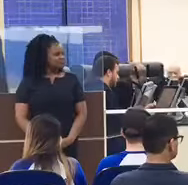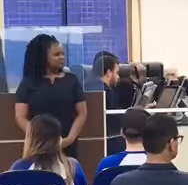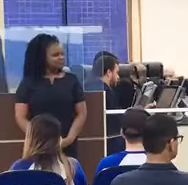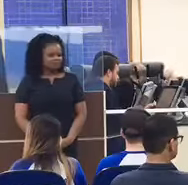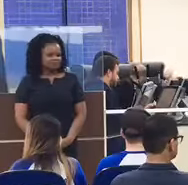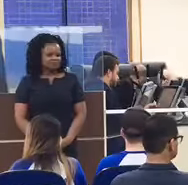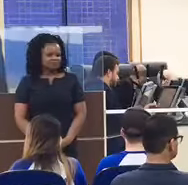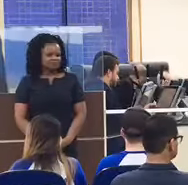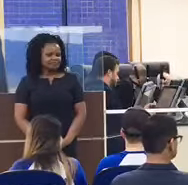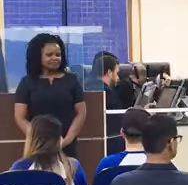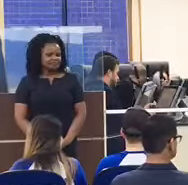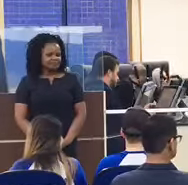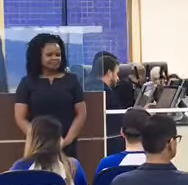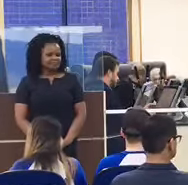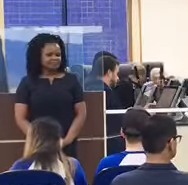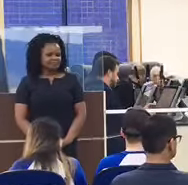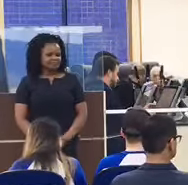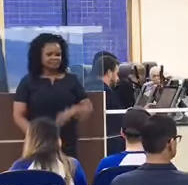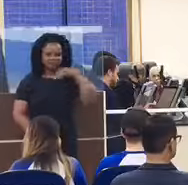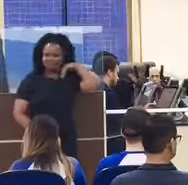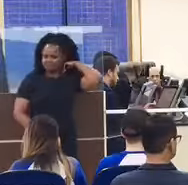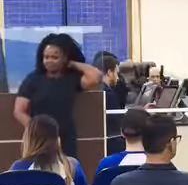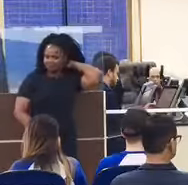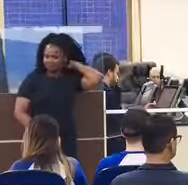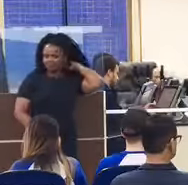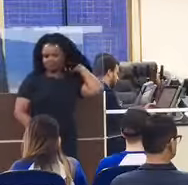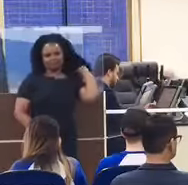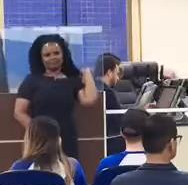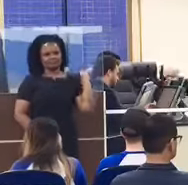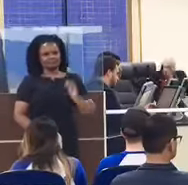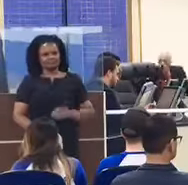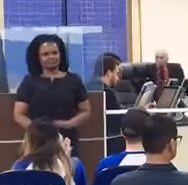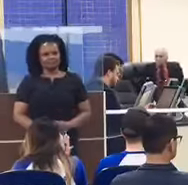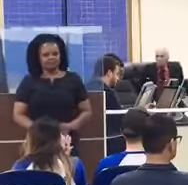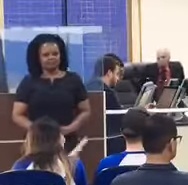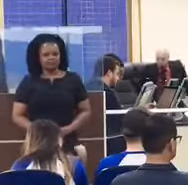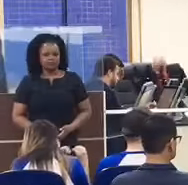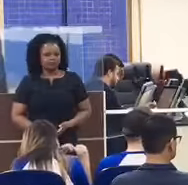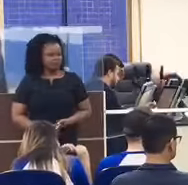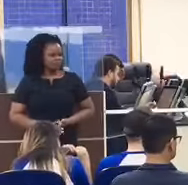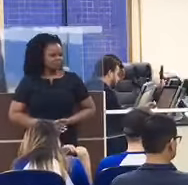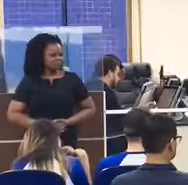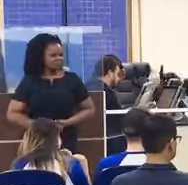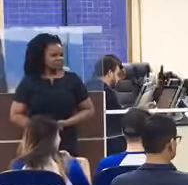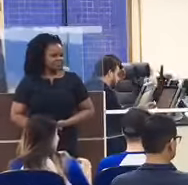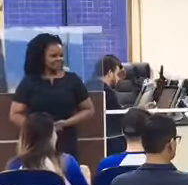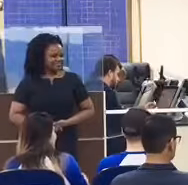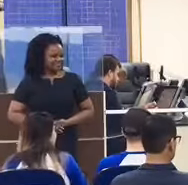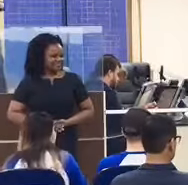sessão de 2020. Você acompanha ao vivo no portal Nosso Paraná.